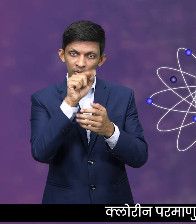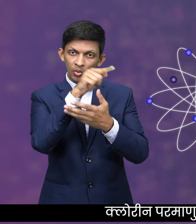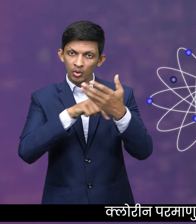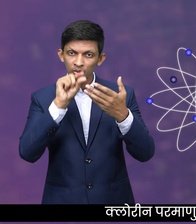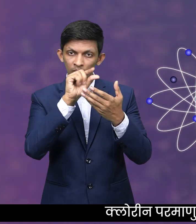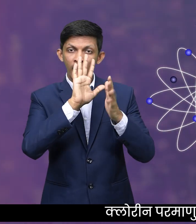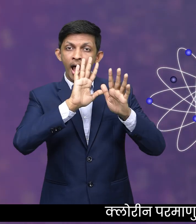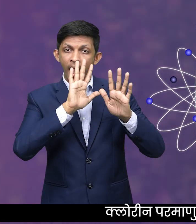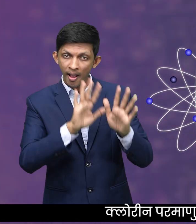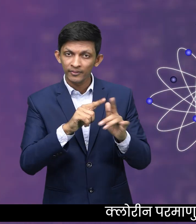है।